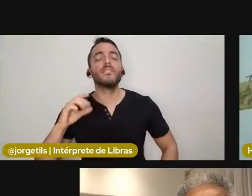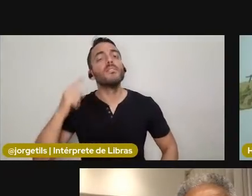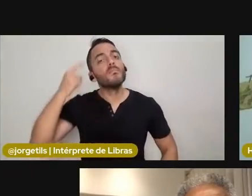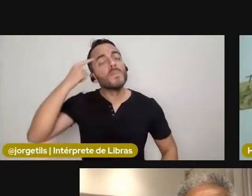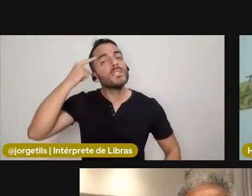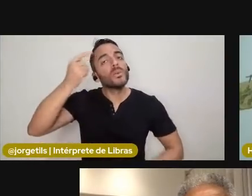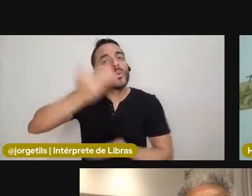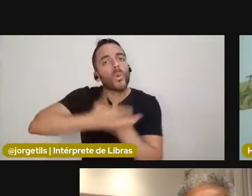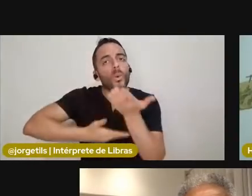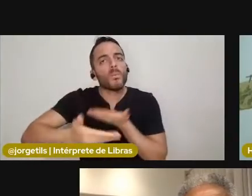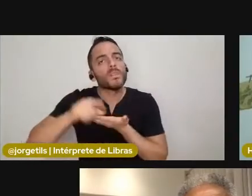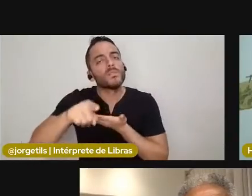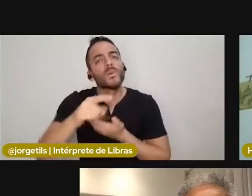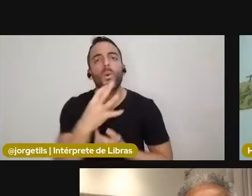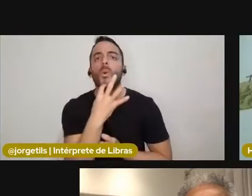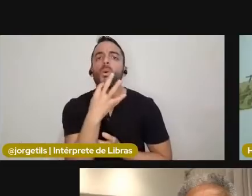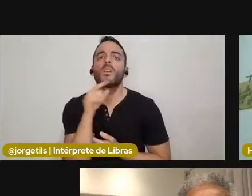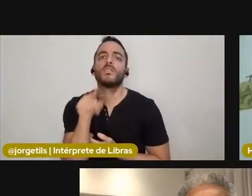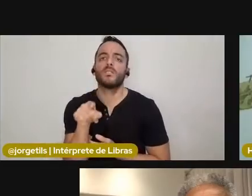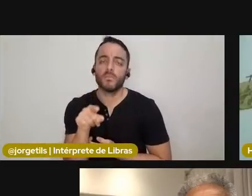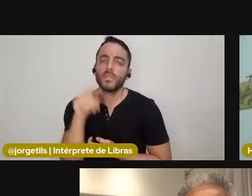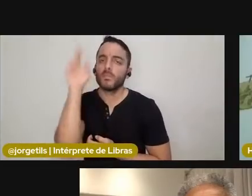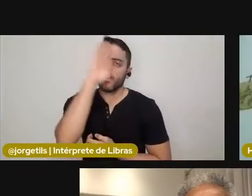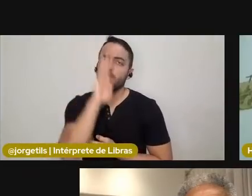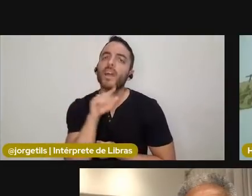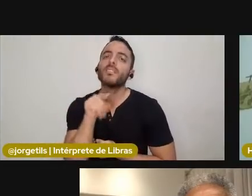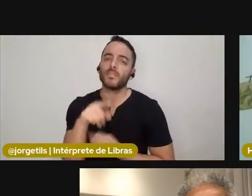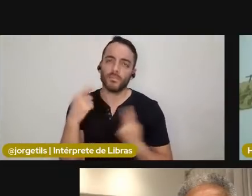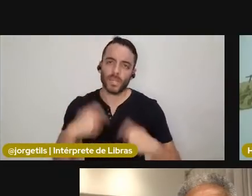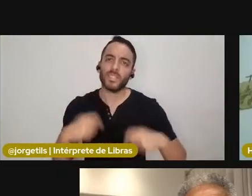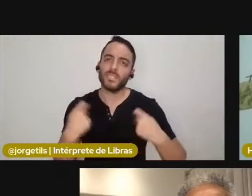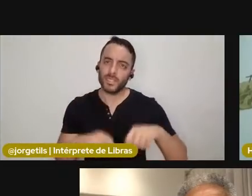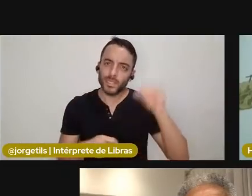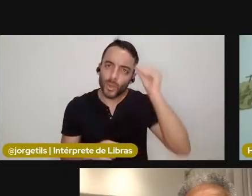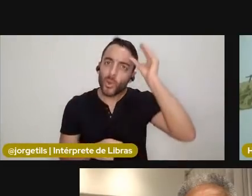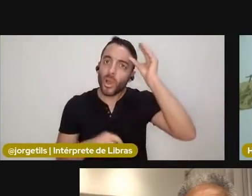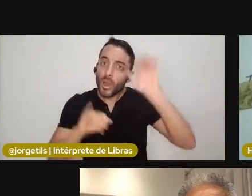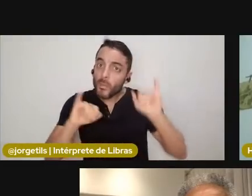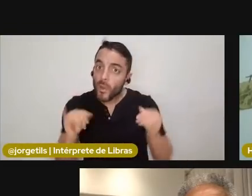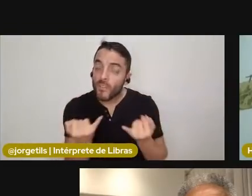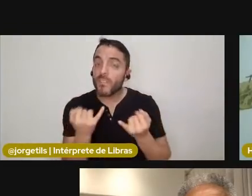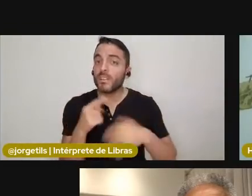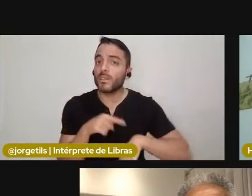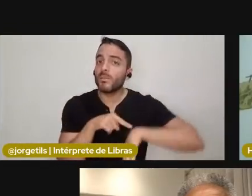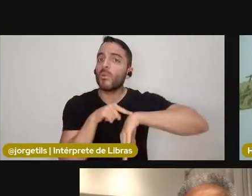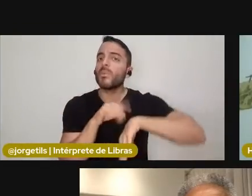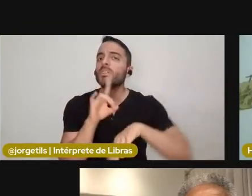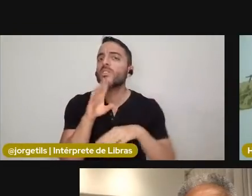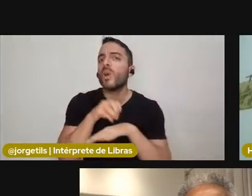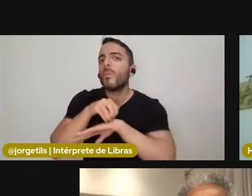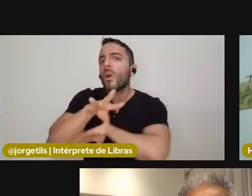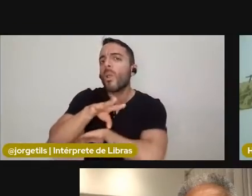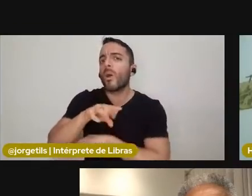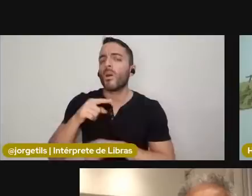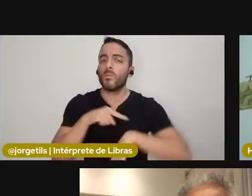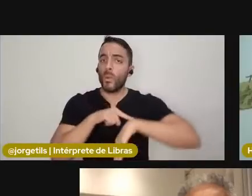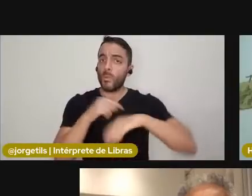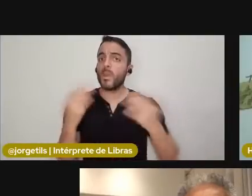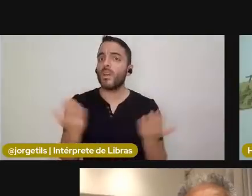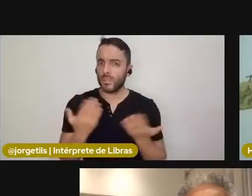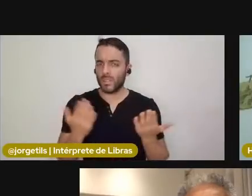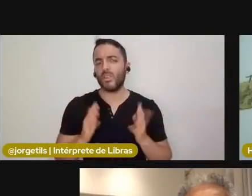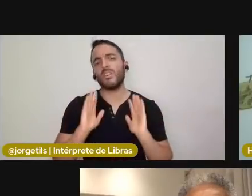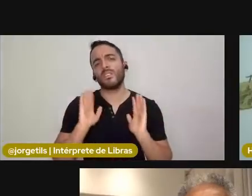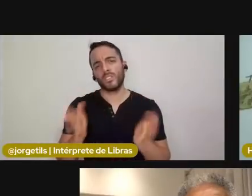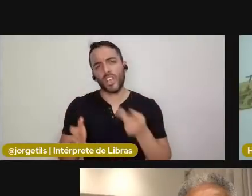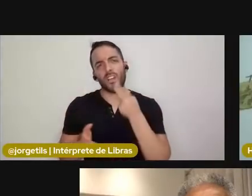compartilhamento do conhecimento, que é o que o Brasil precisa. Eu vou aproveitar esse momentinho só para colocar, nós estamos vivendo um momento, como a gente falou já, ministro,